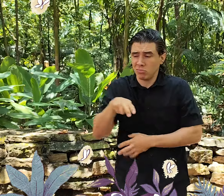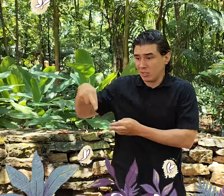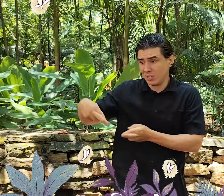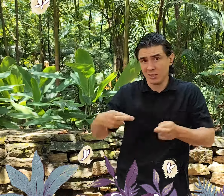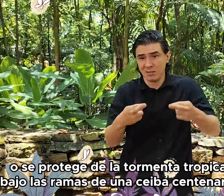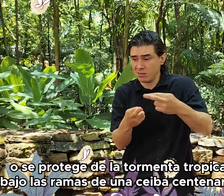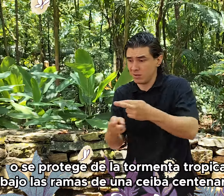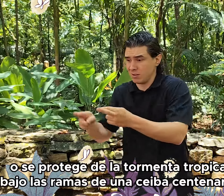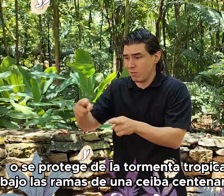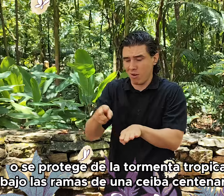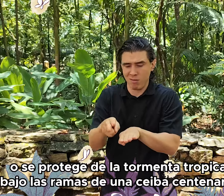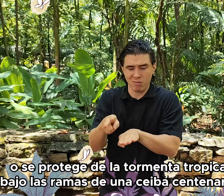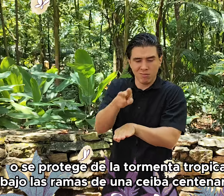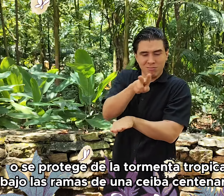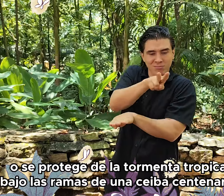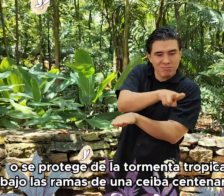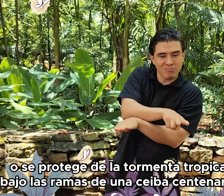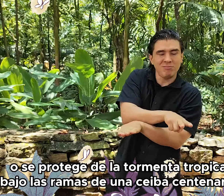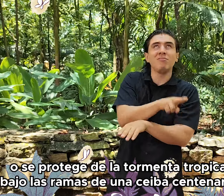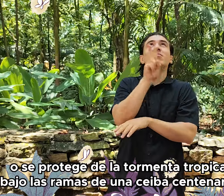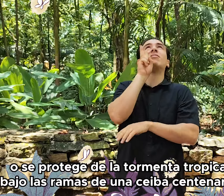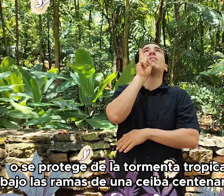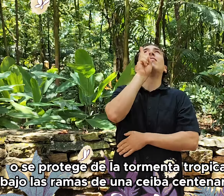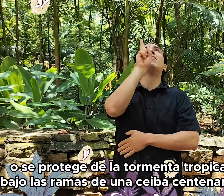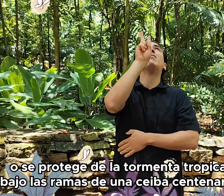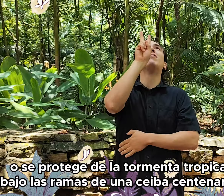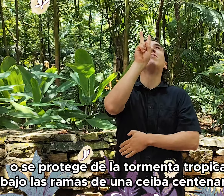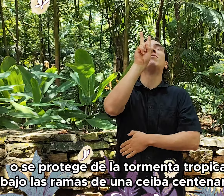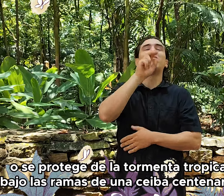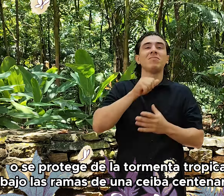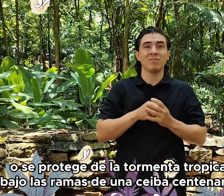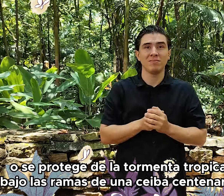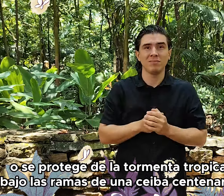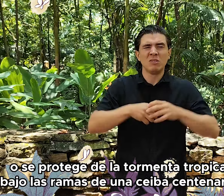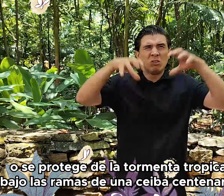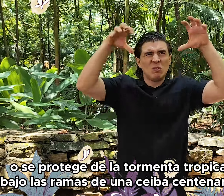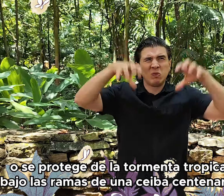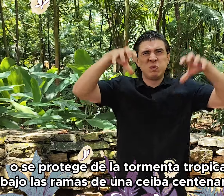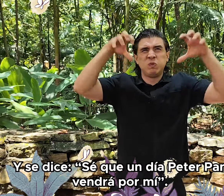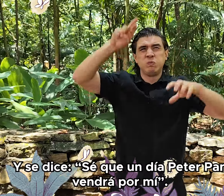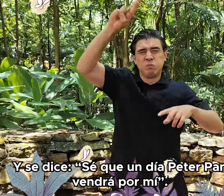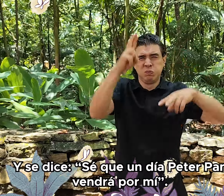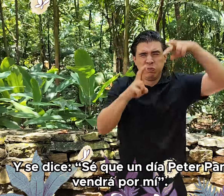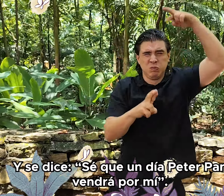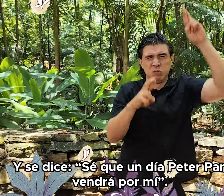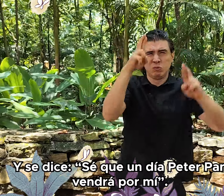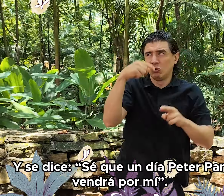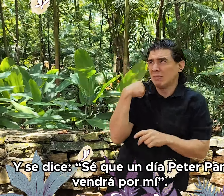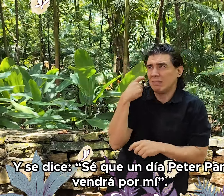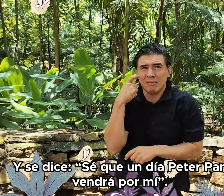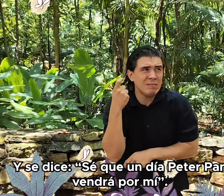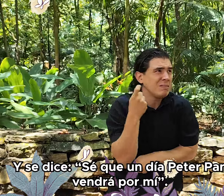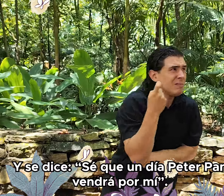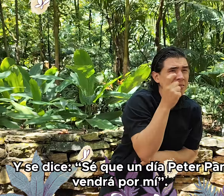o se protege de la tormenta tropical bajo las ramas de una ceiba centenaria y se dice, sé que un día